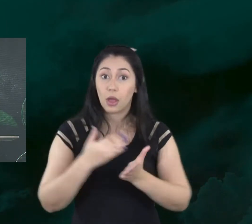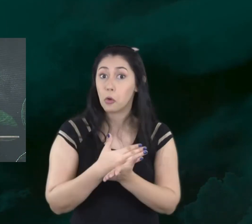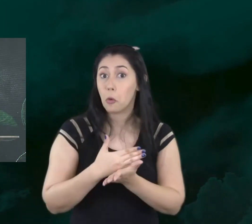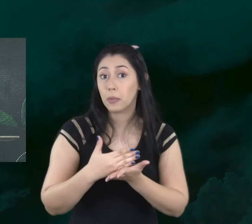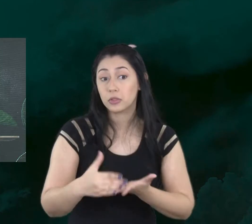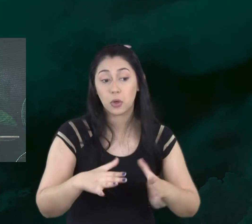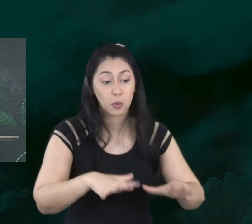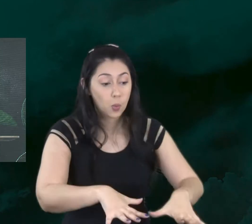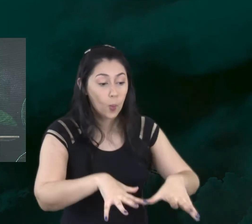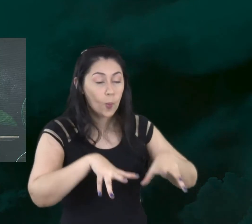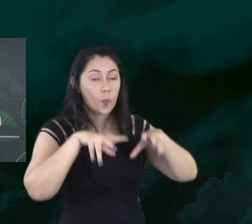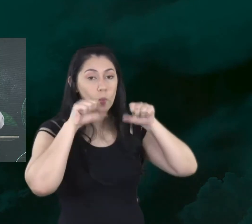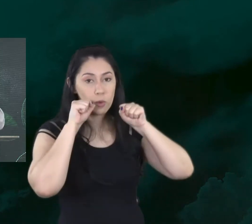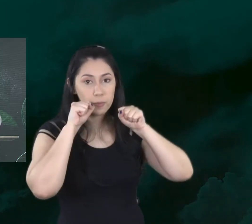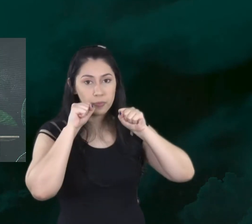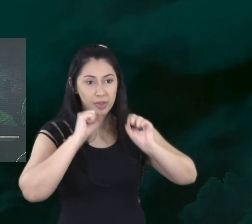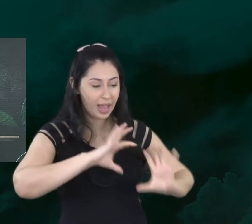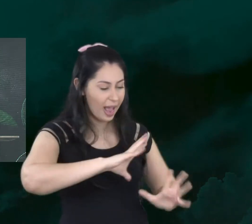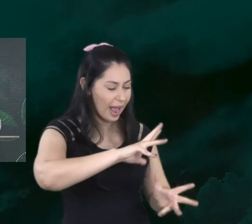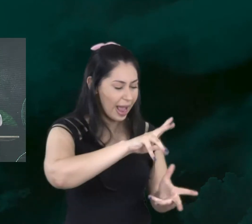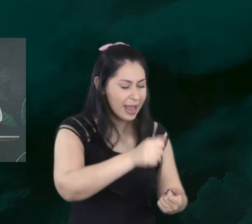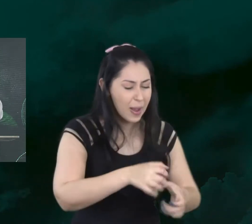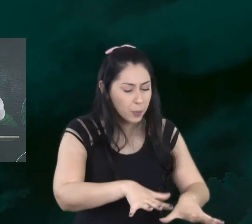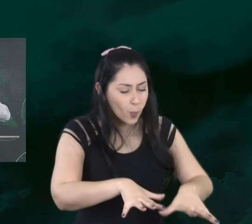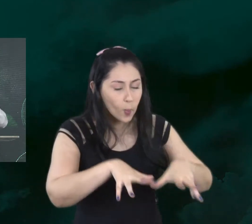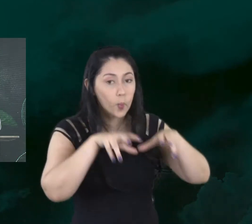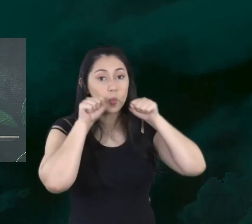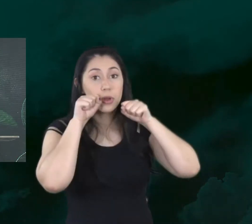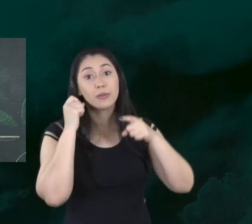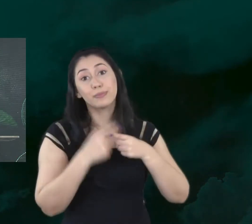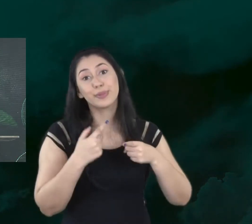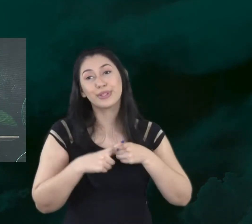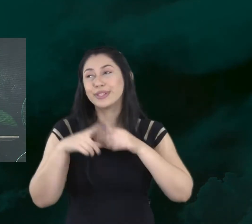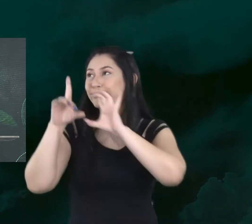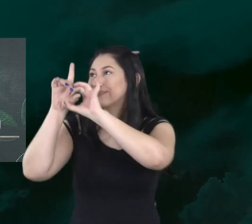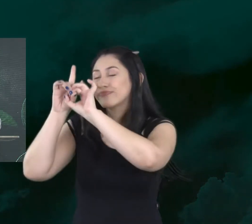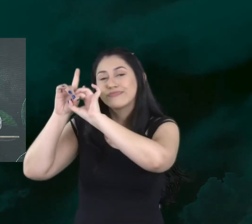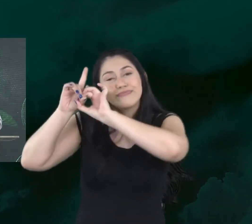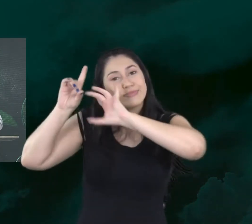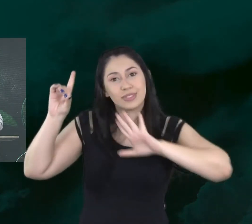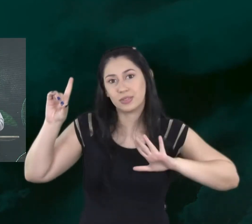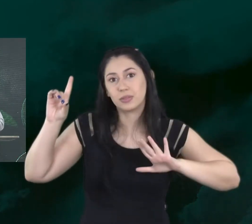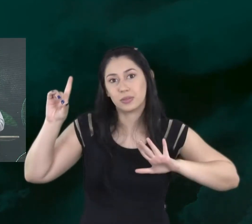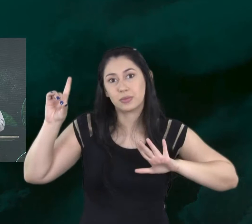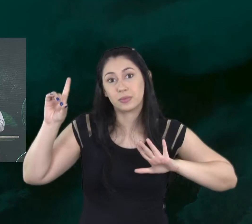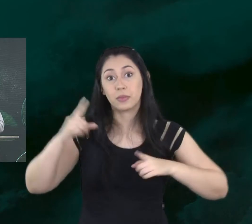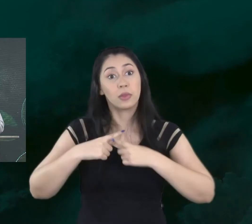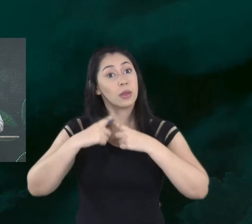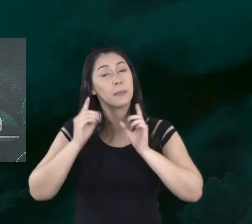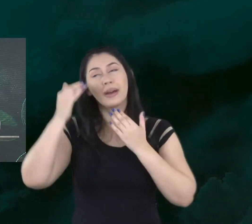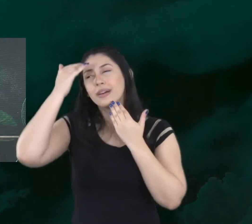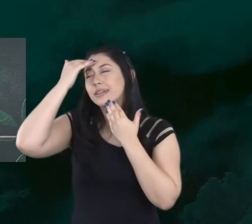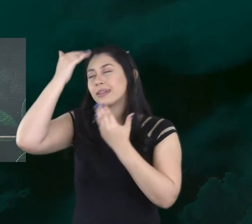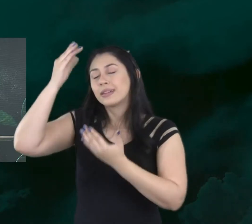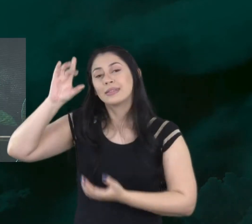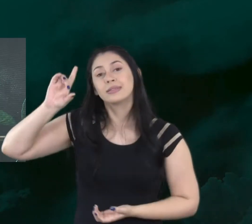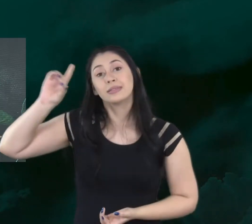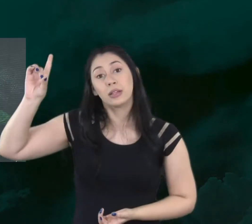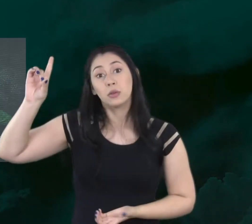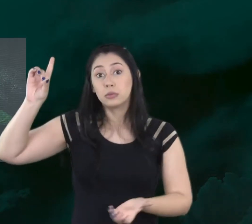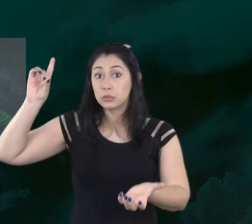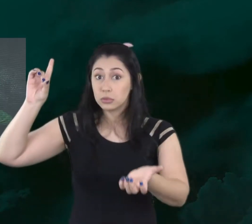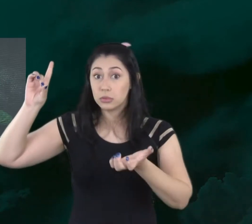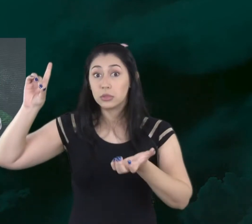maldição, né? A terra se tornou maldita por causa da desconexão do homem. mas graças a Deus, Deus